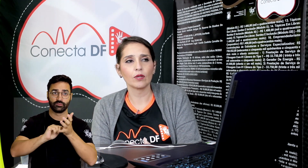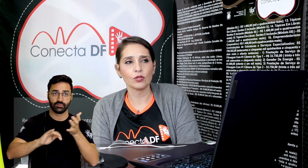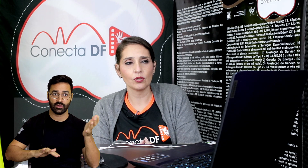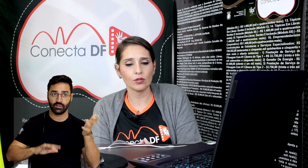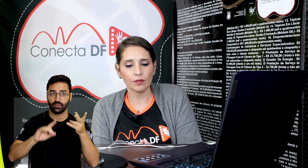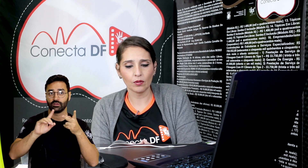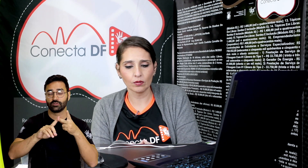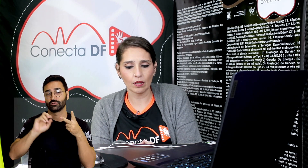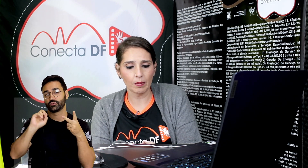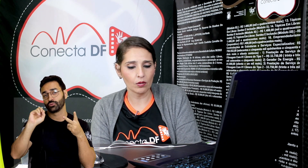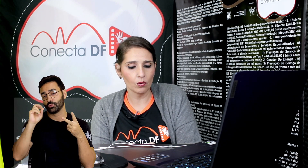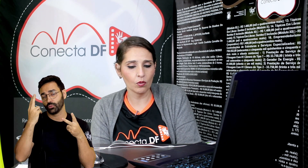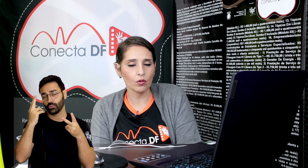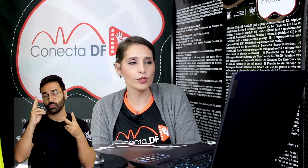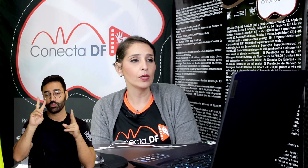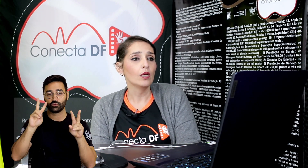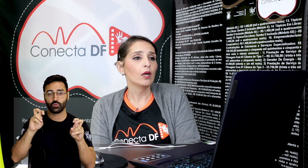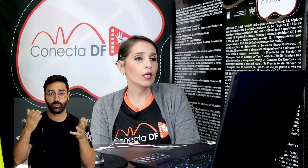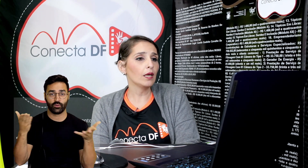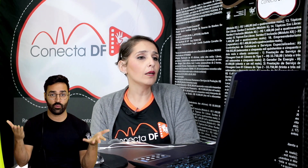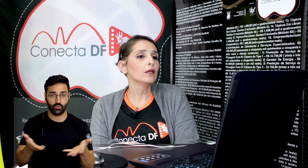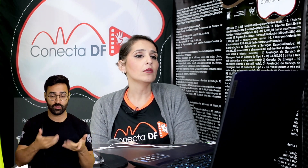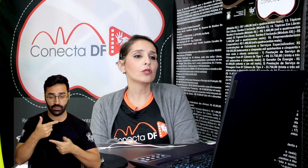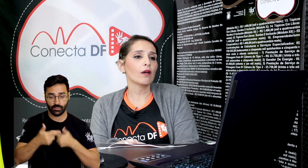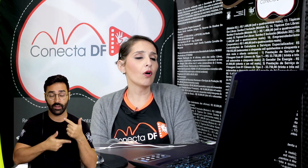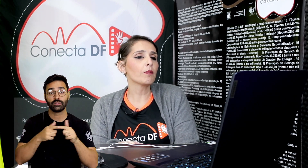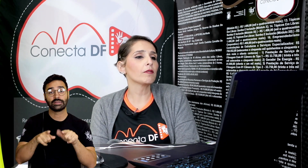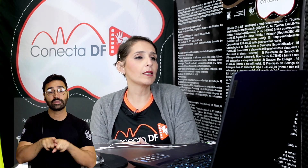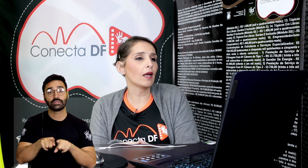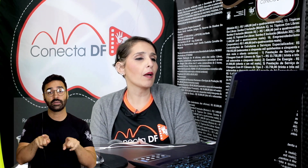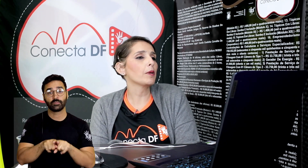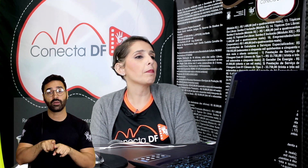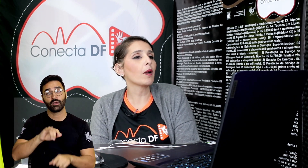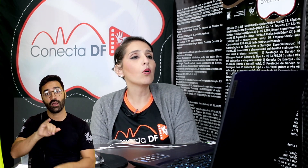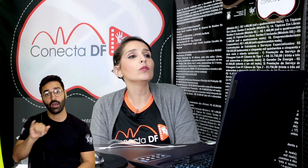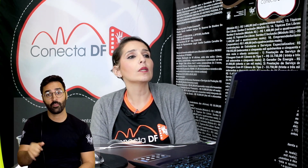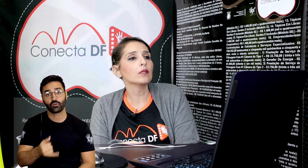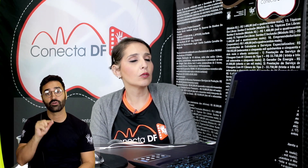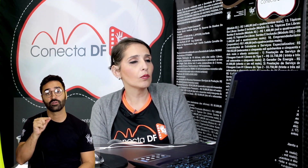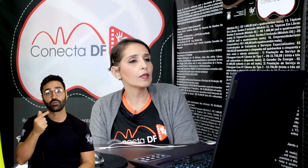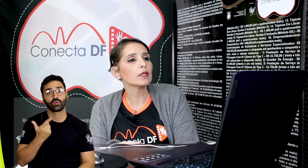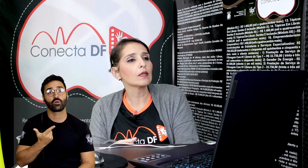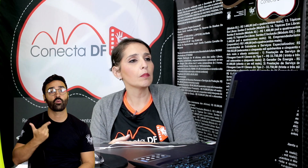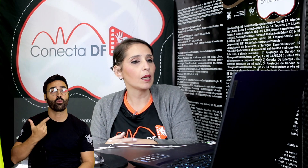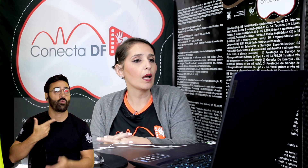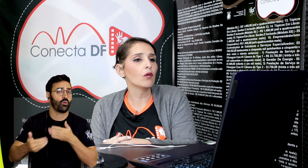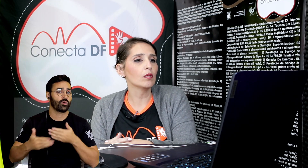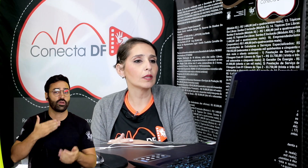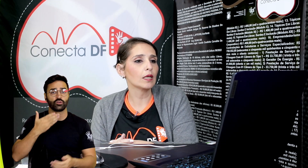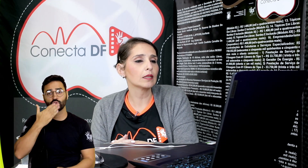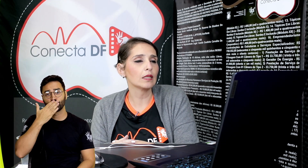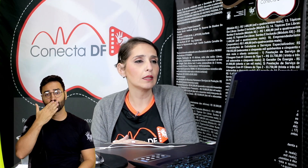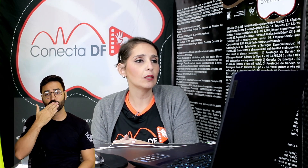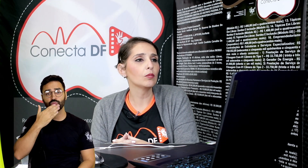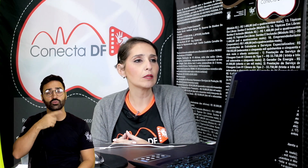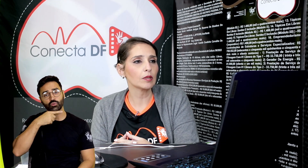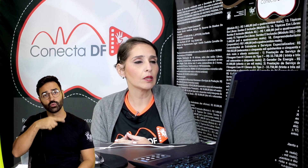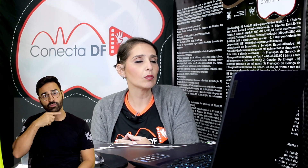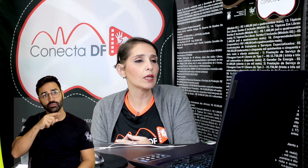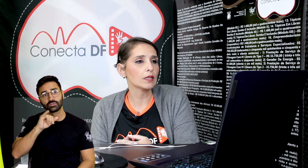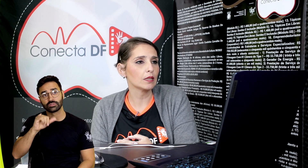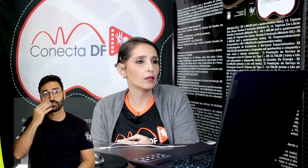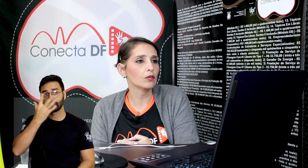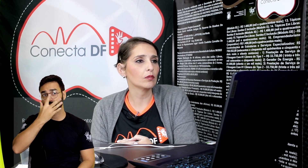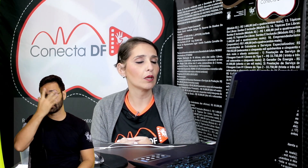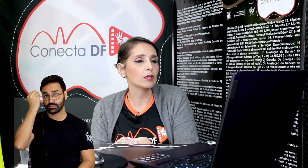relação ao que a gente trabalhou hoje. E já vou aproveitar e abrir para outras dúvidas também. Algo que tenha esquecido, mesmo que